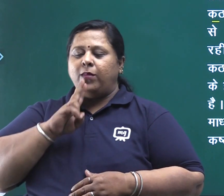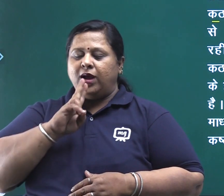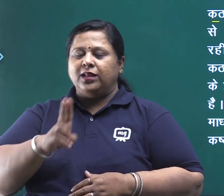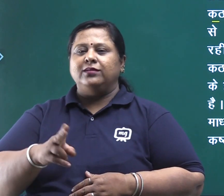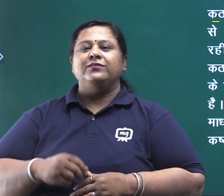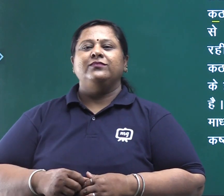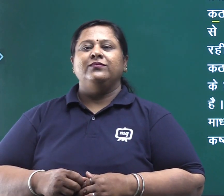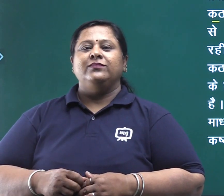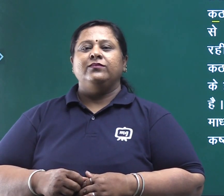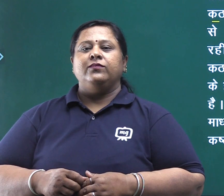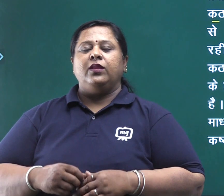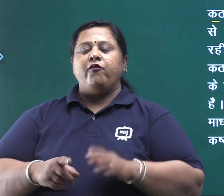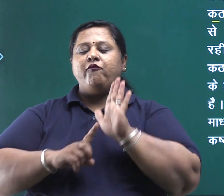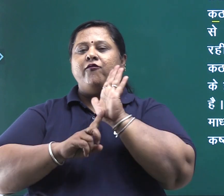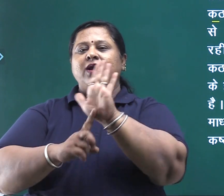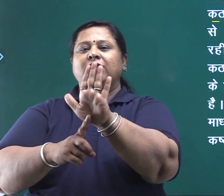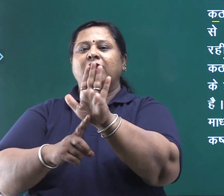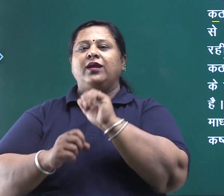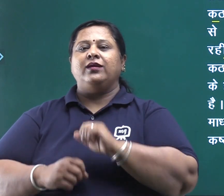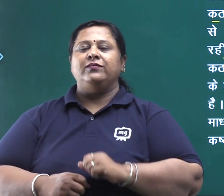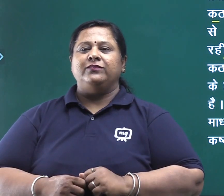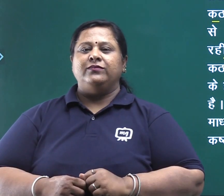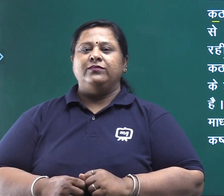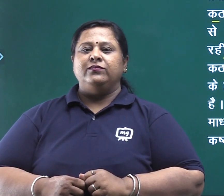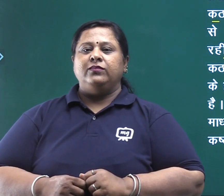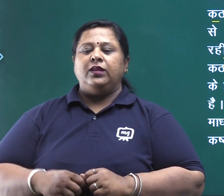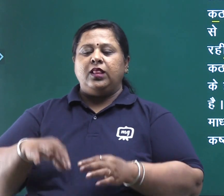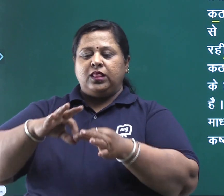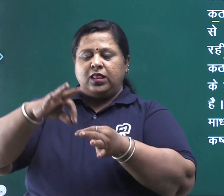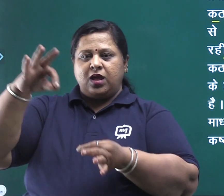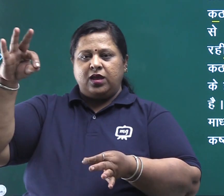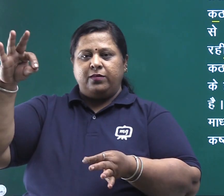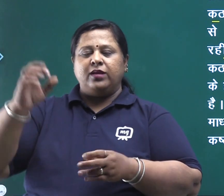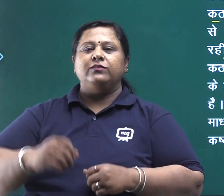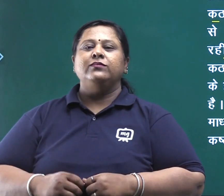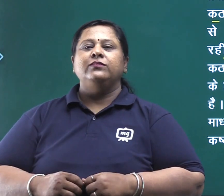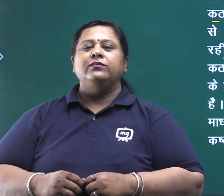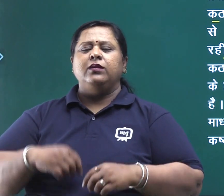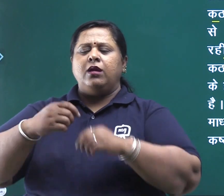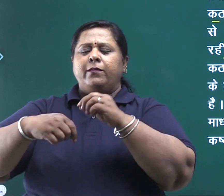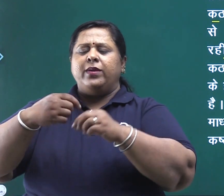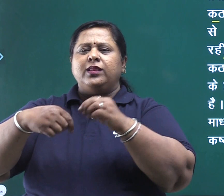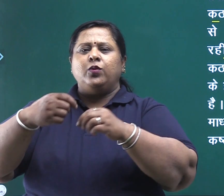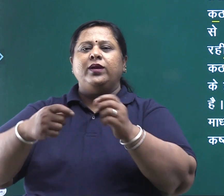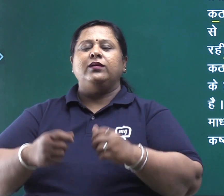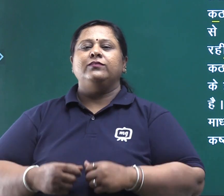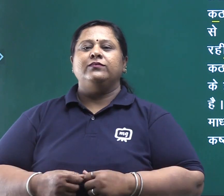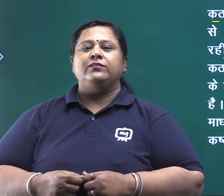बात व्यक्त कर रही हैं। धागे में बंधी हुई